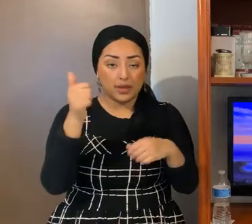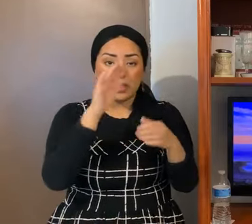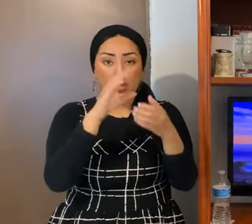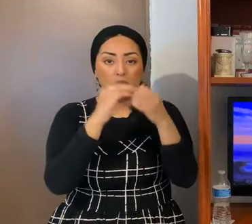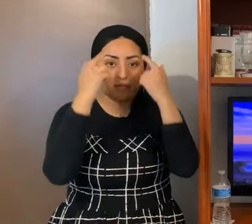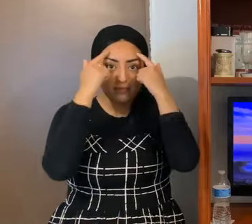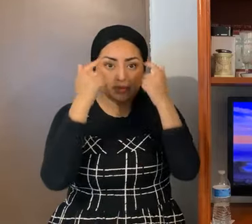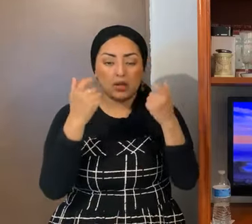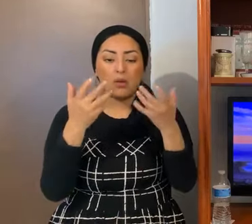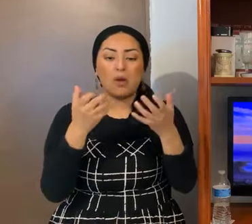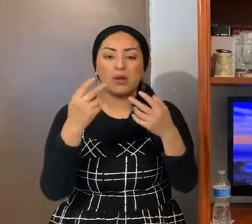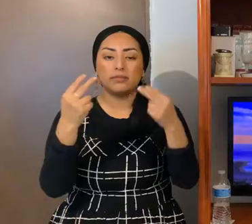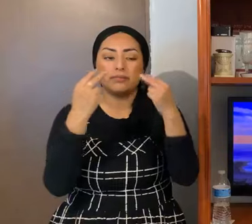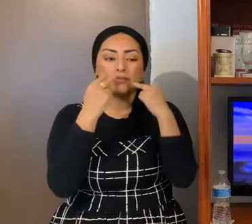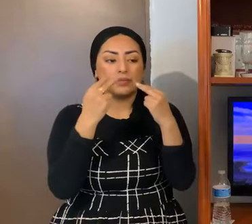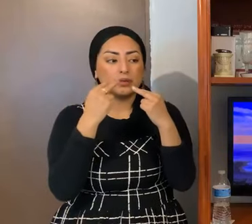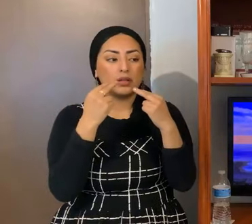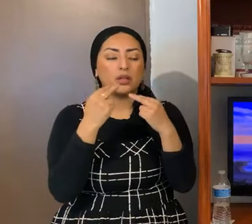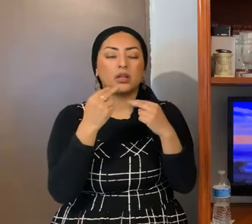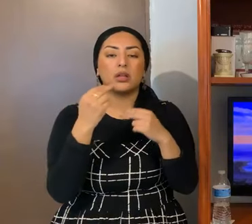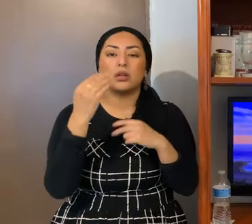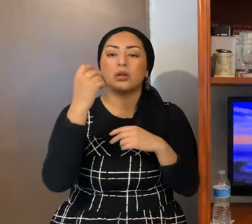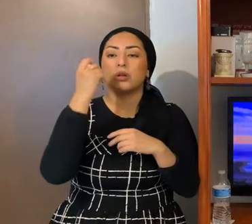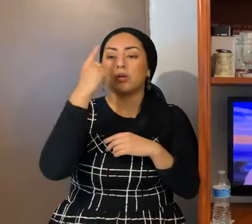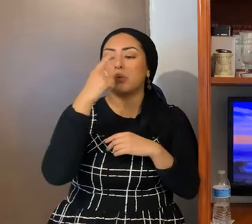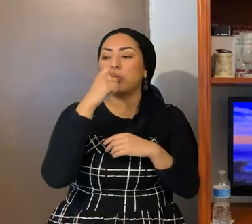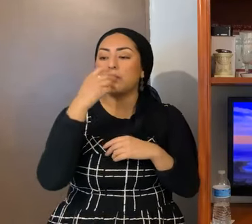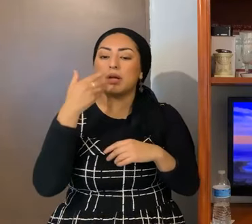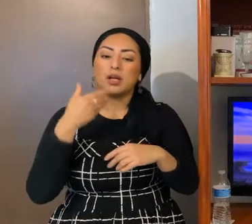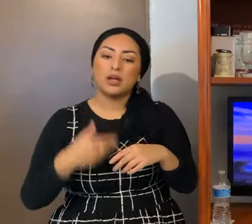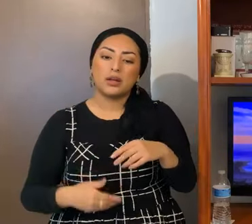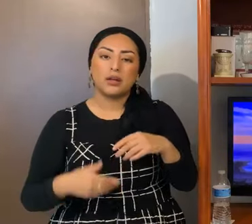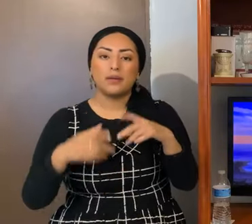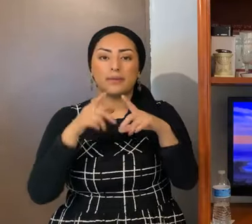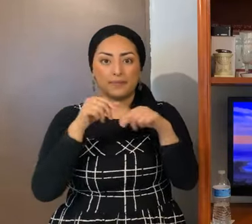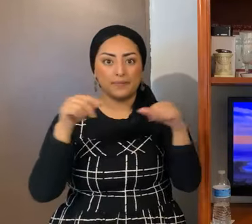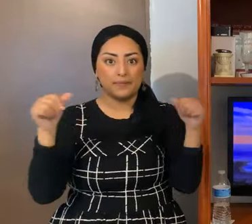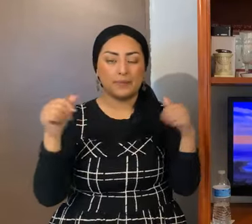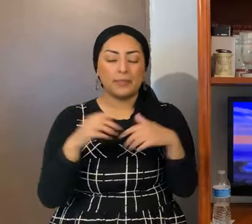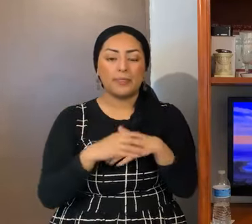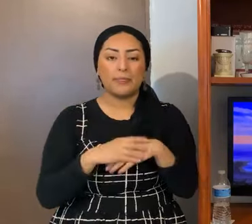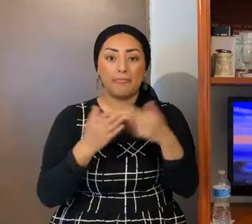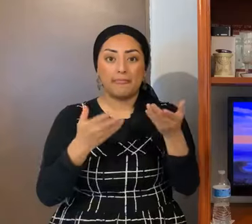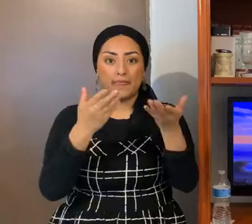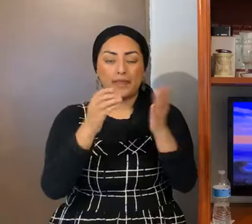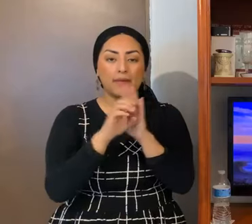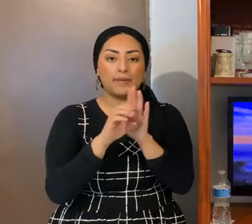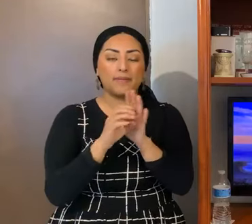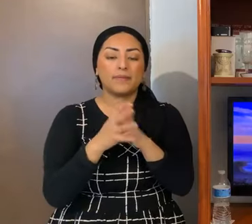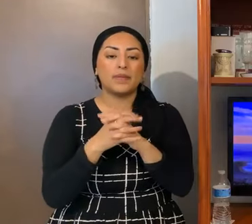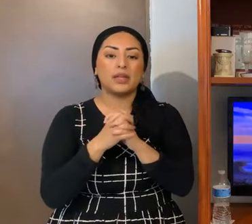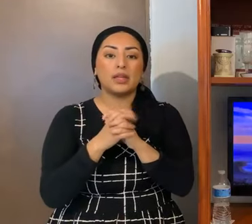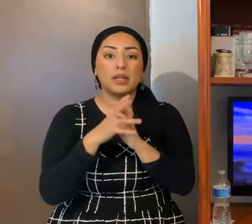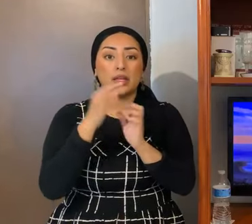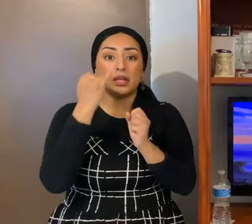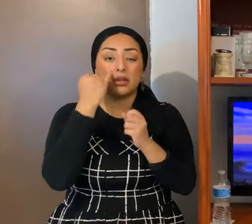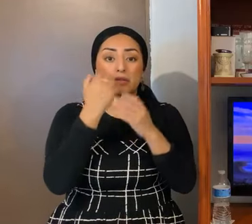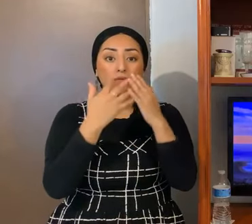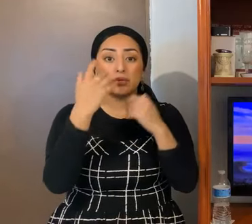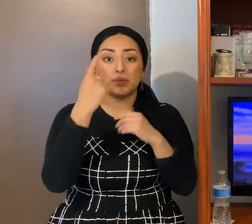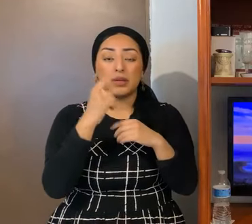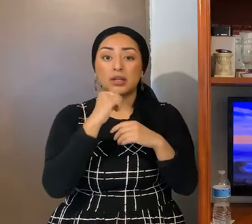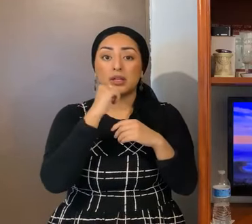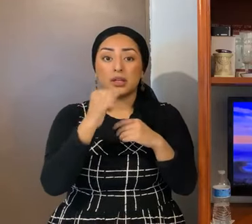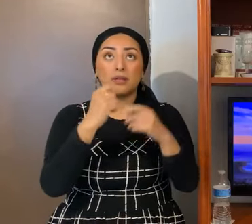ídolos. Quieren ser vistos, quieren ser reconocidos. Voy a poner un ejemplo. Si alguien no exalta